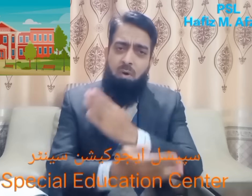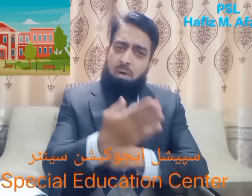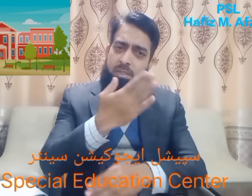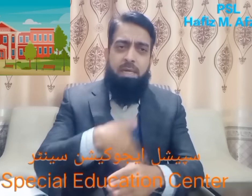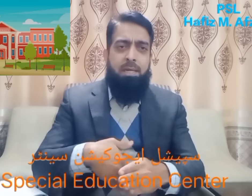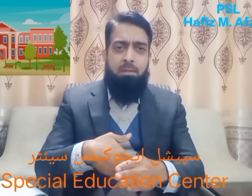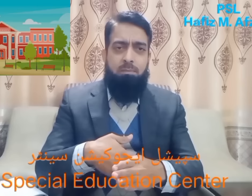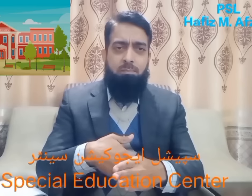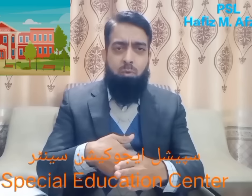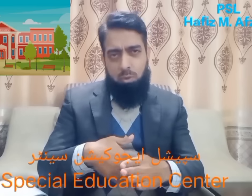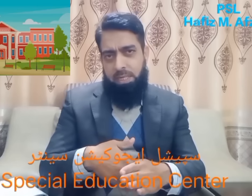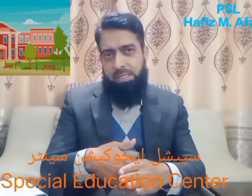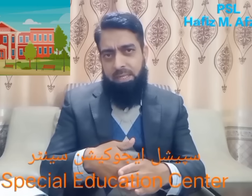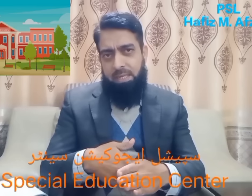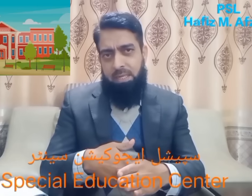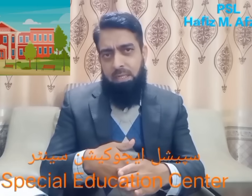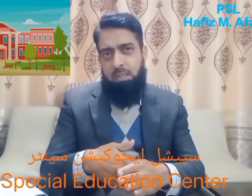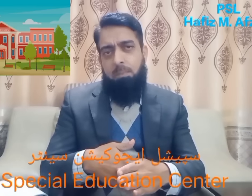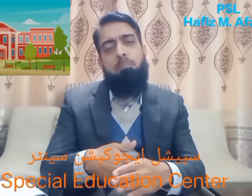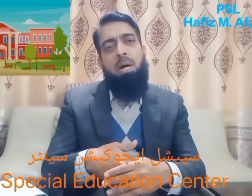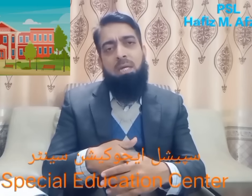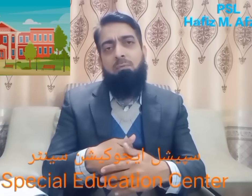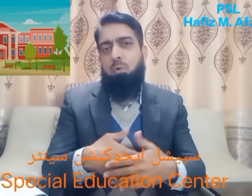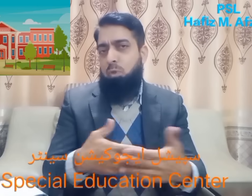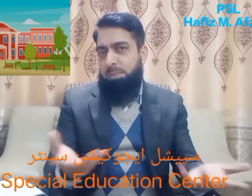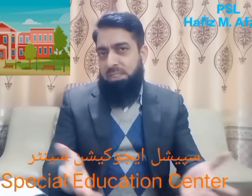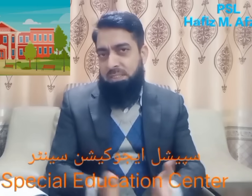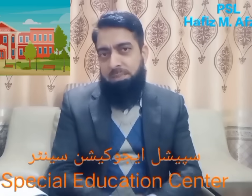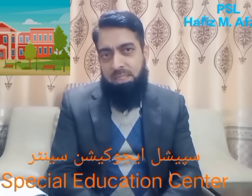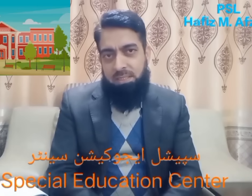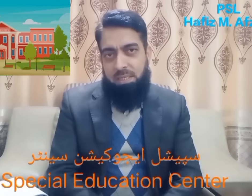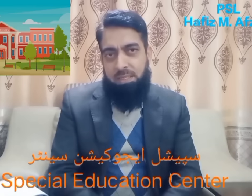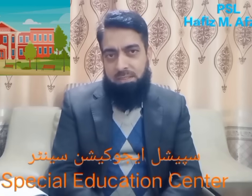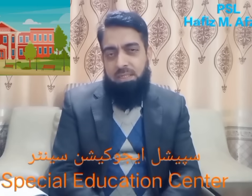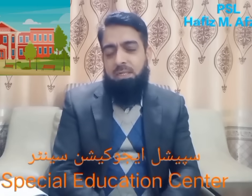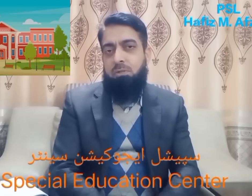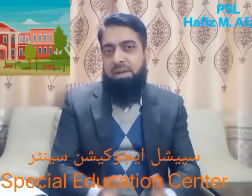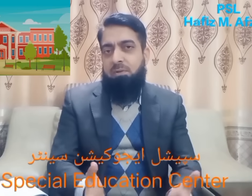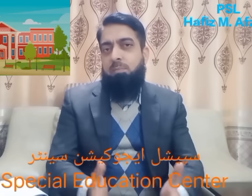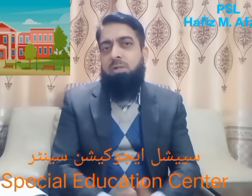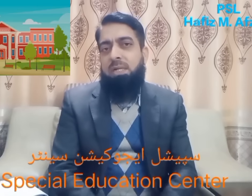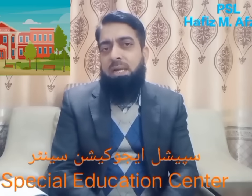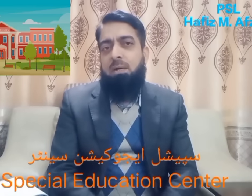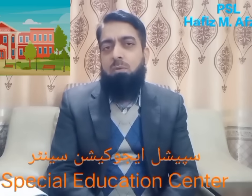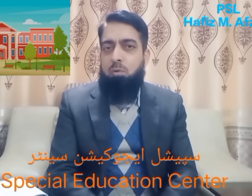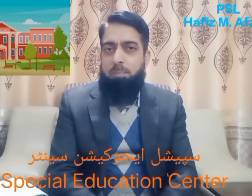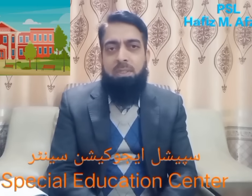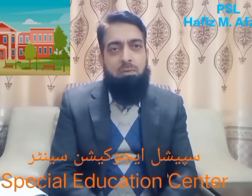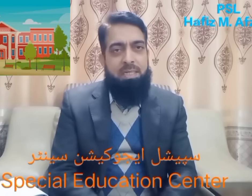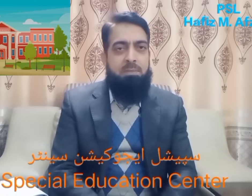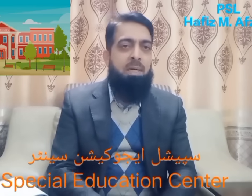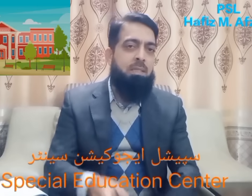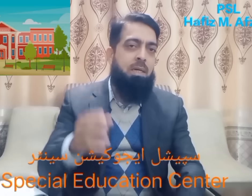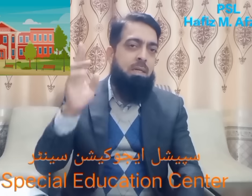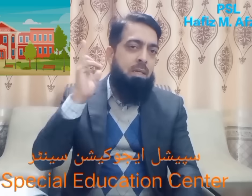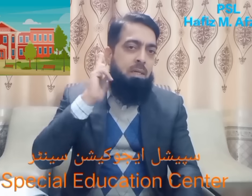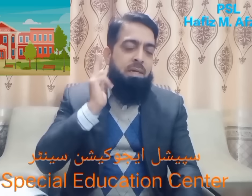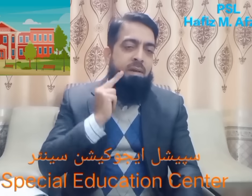डेफ और ये 2 साइन करेंगे, बाकी वो खुद बच्चे समझ जाते हैं, ठीक है, कि डेफ कम्युनिटी है ना, उनको पता होता है इस बात का।